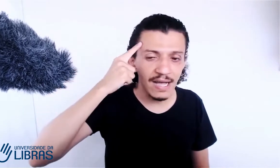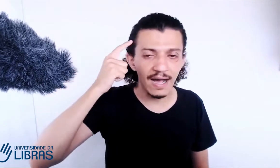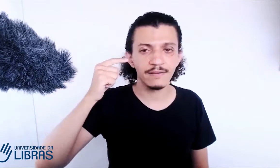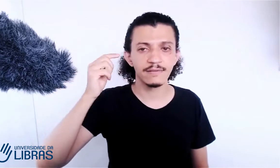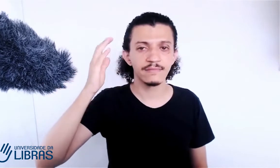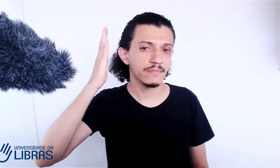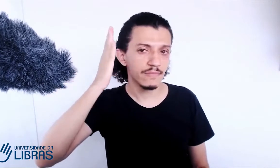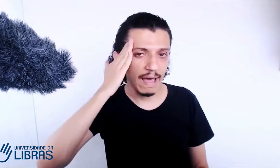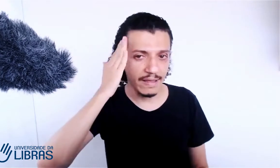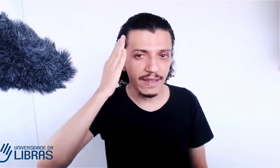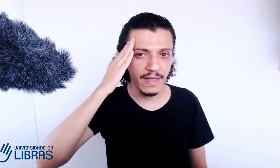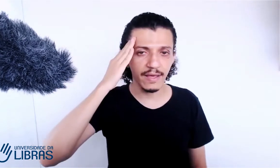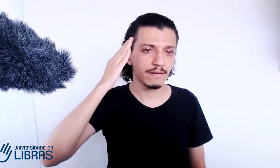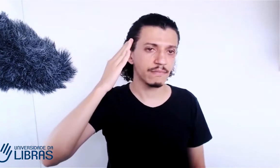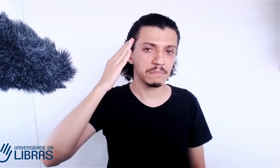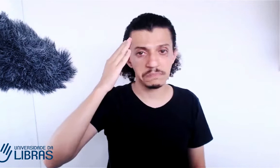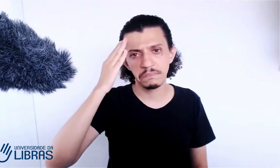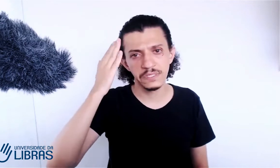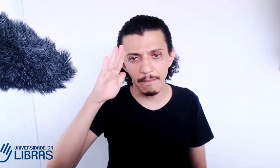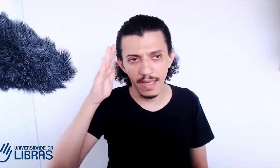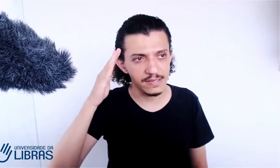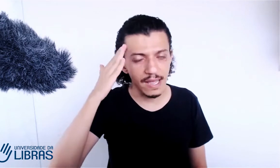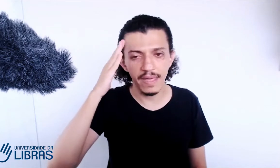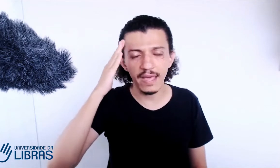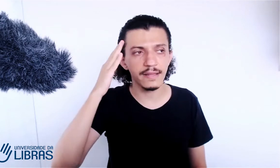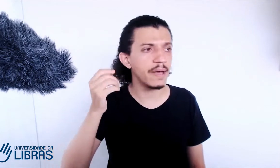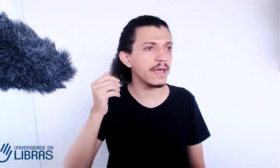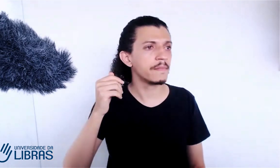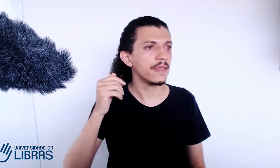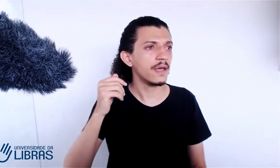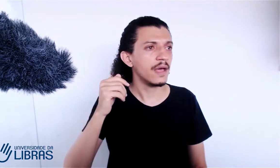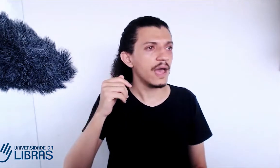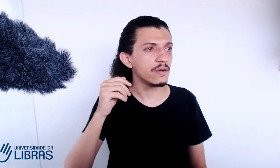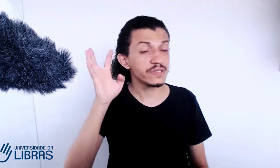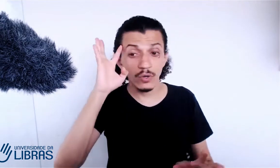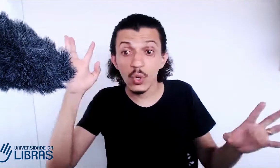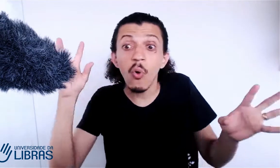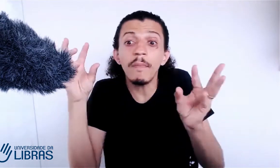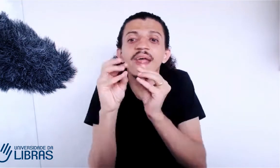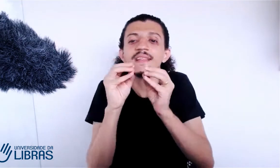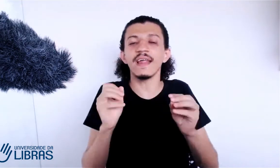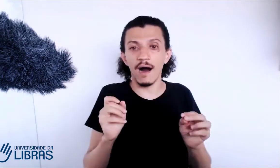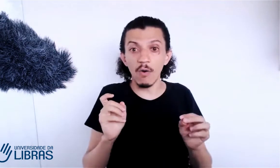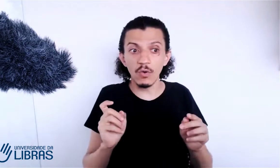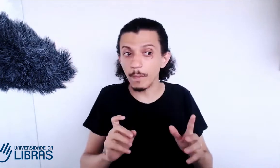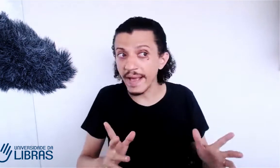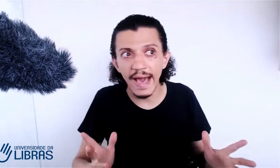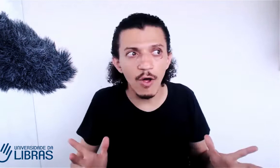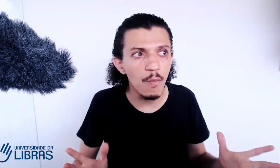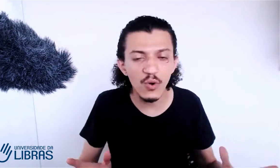pensar, entender, saber também, o sinal de compreender algo, ou de pegar alguma coisa